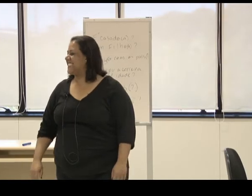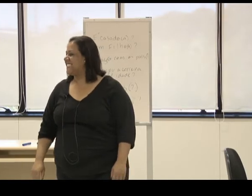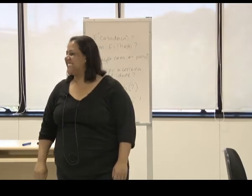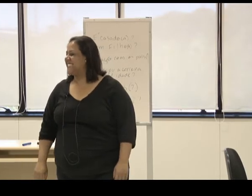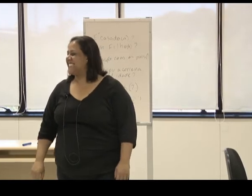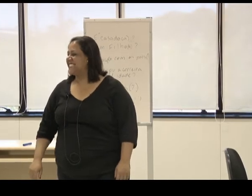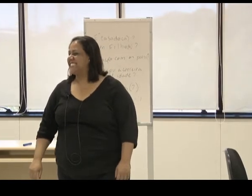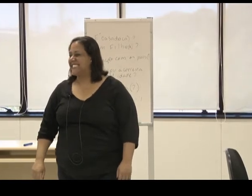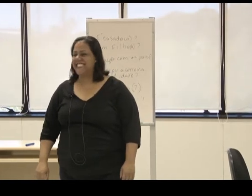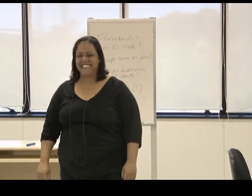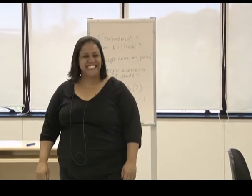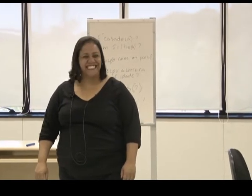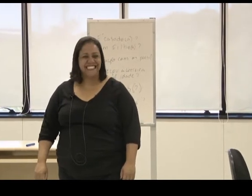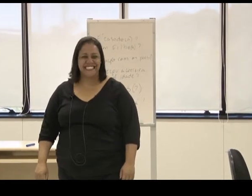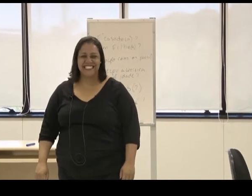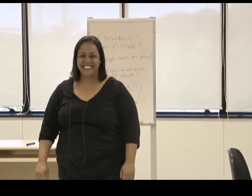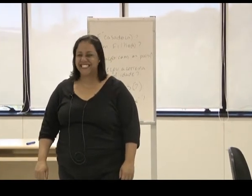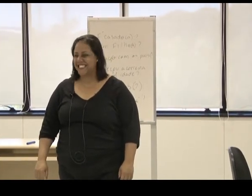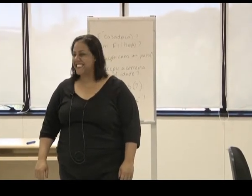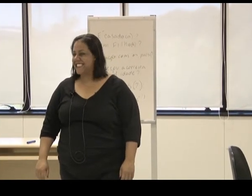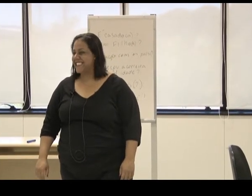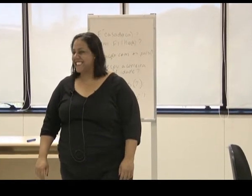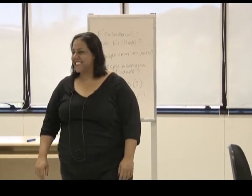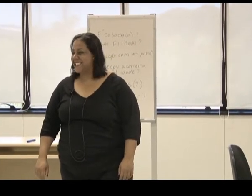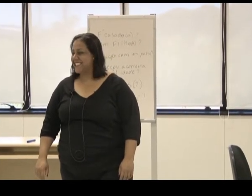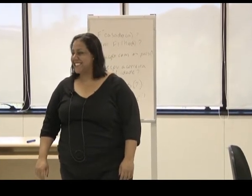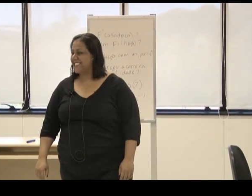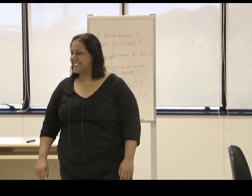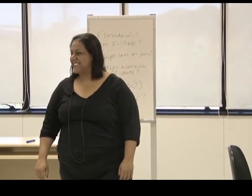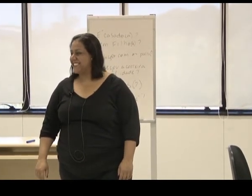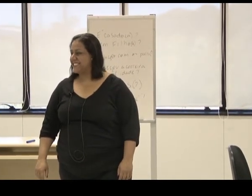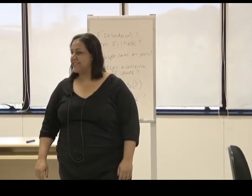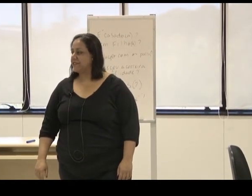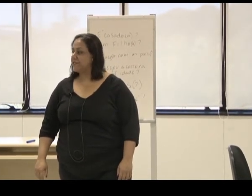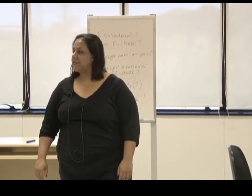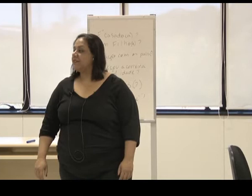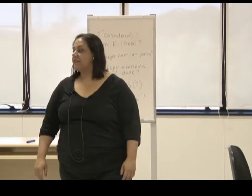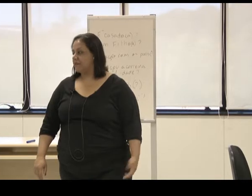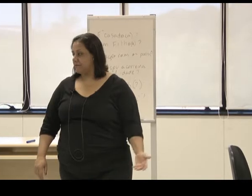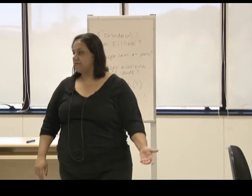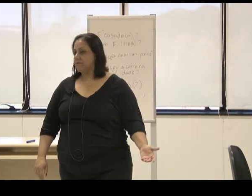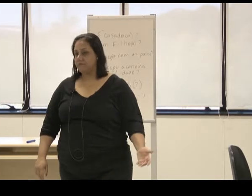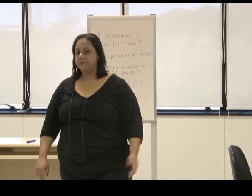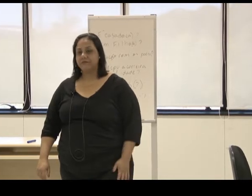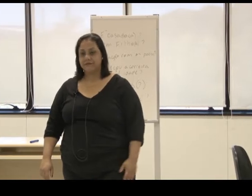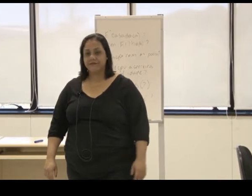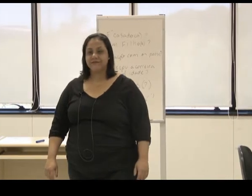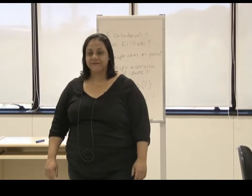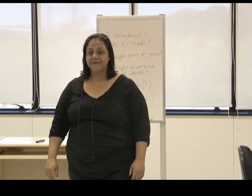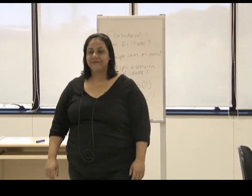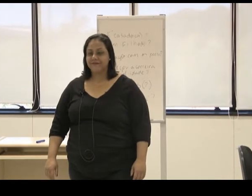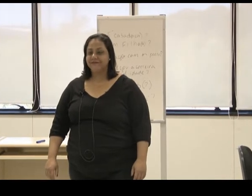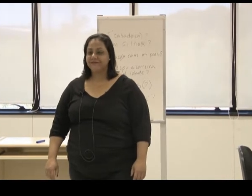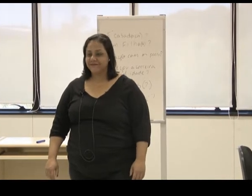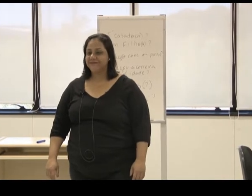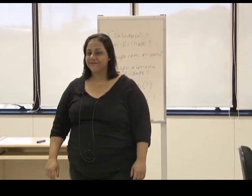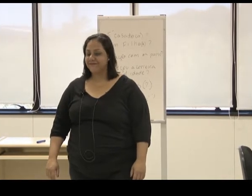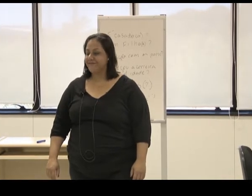Eu falei pra já, não, já. Você jogou aqui pra baixo? E ele é verdade. Mas agora eu falei. Você falou